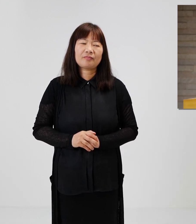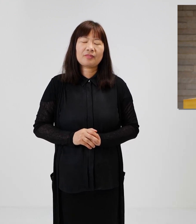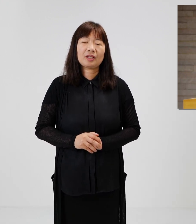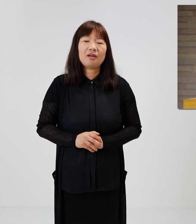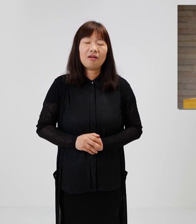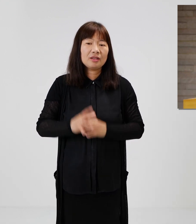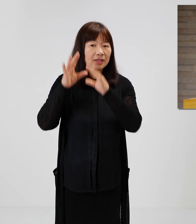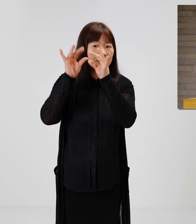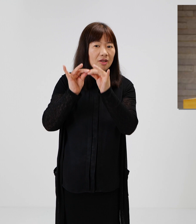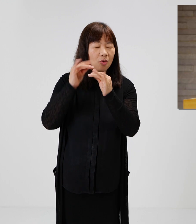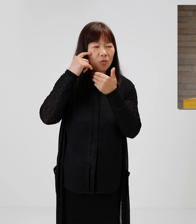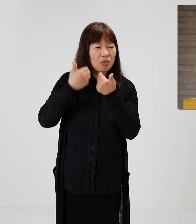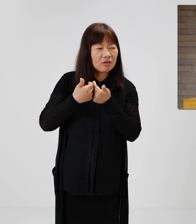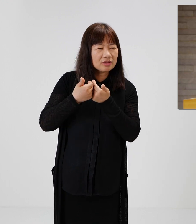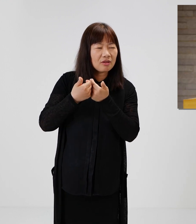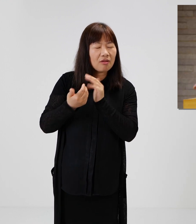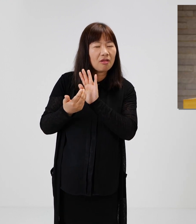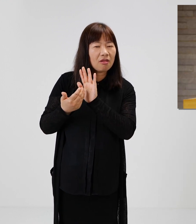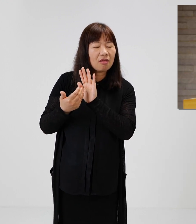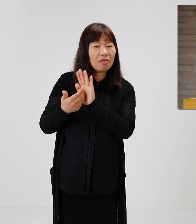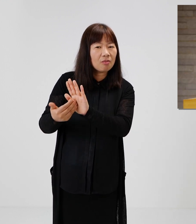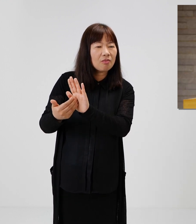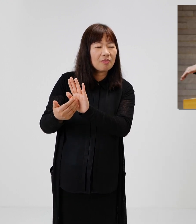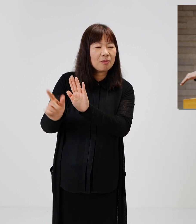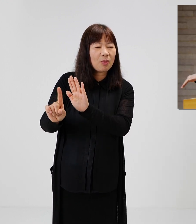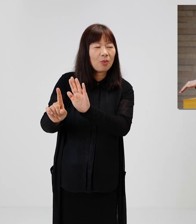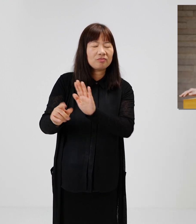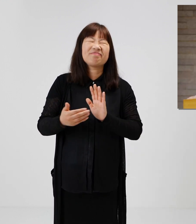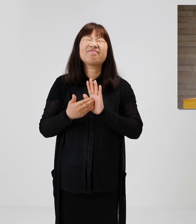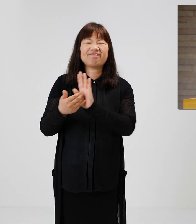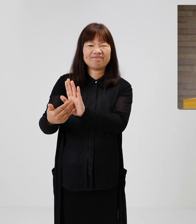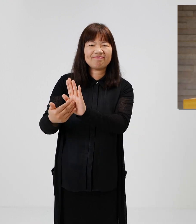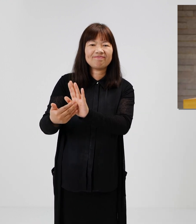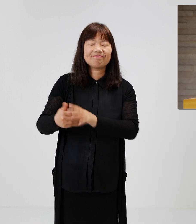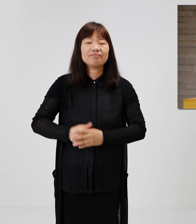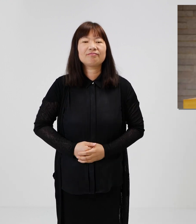찬성을 했어요? 거절을 했어요? 사실상 거절이에요.